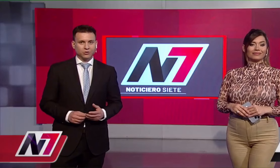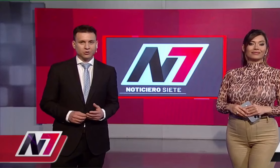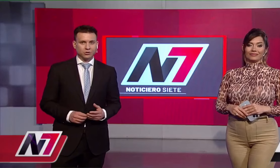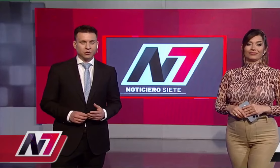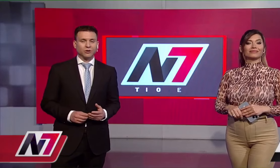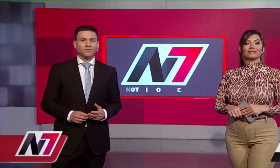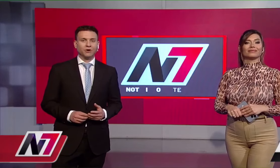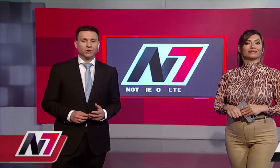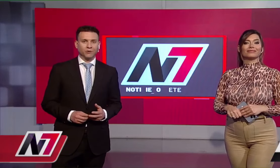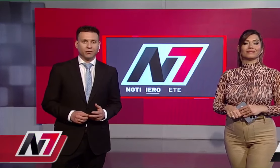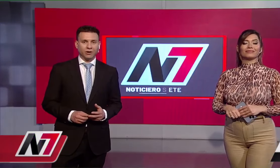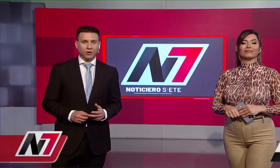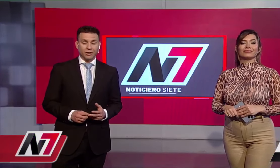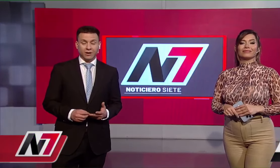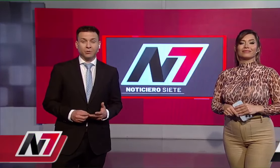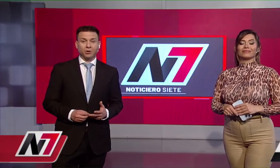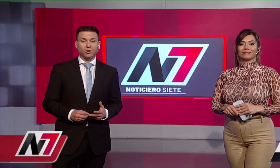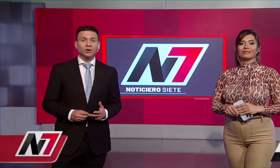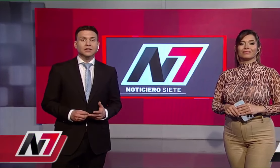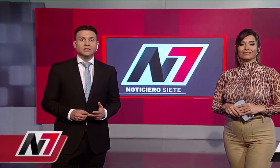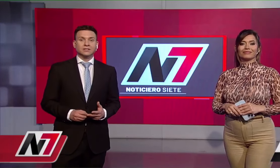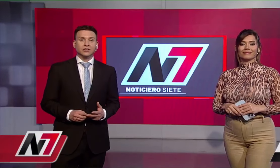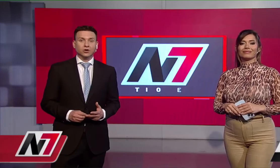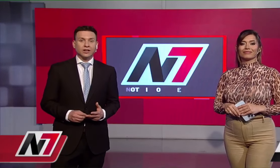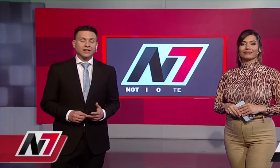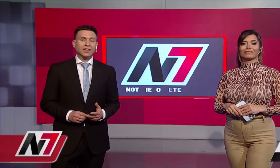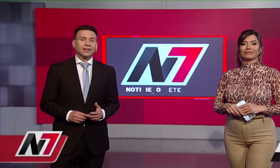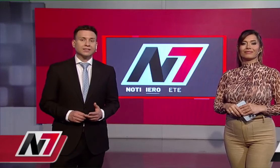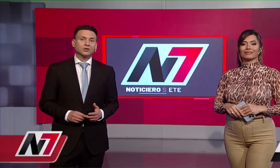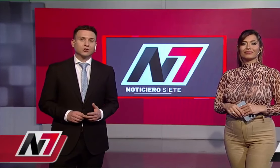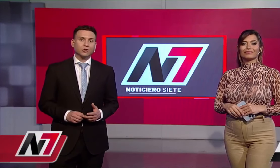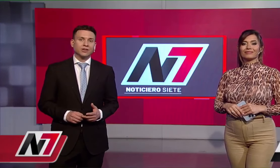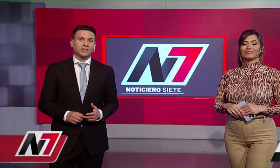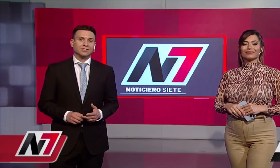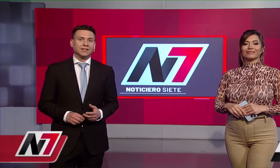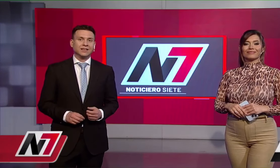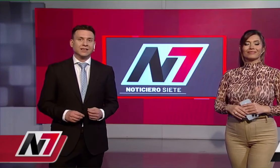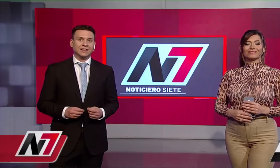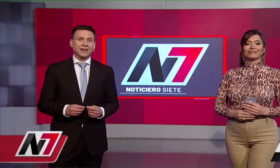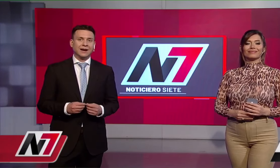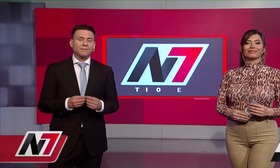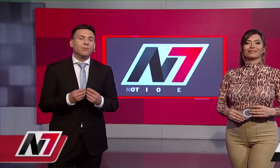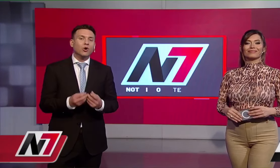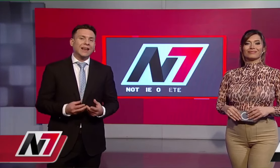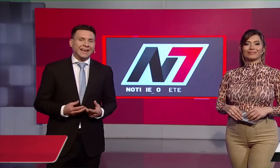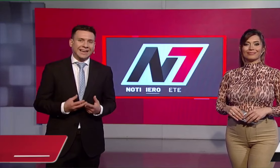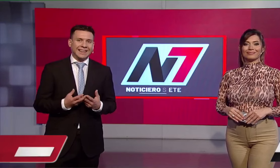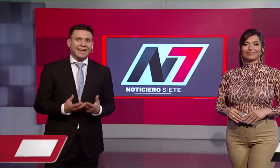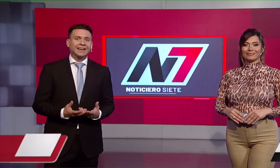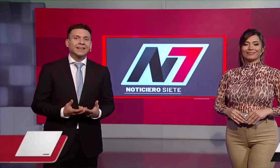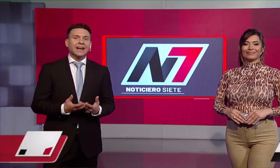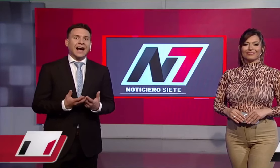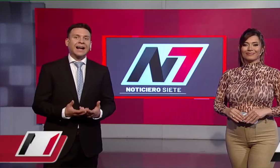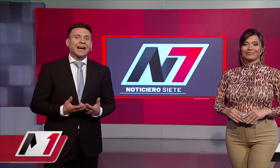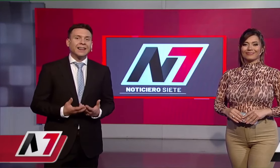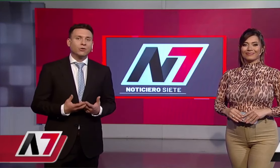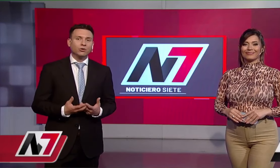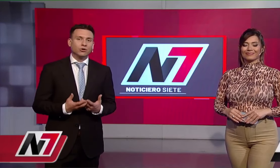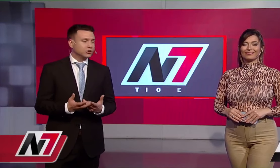juicio terrorífico como fue el del próbolo, sino la tarea que hacen todos los días y la bola que le dan a cada uno de los chicos